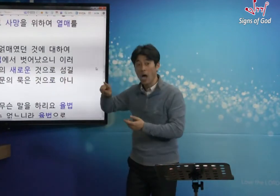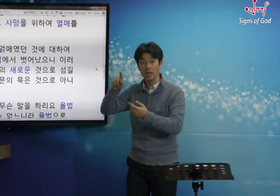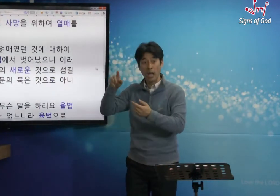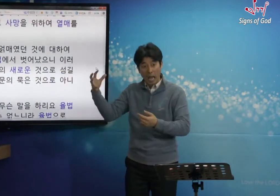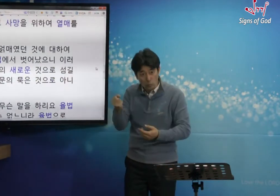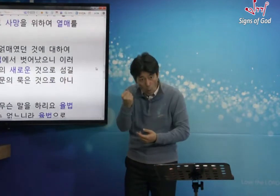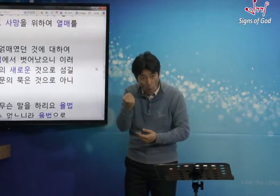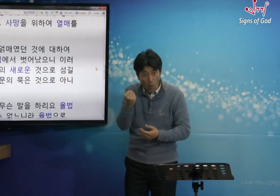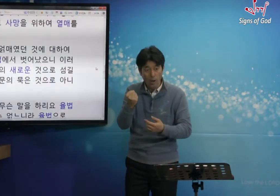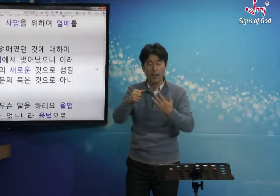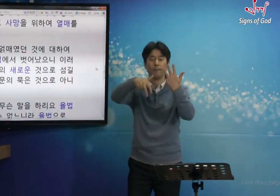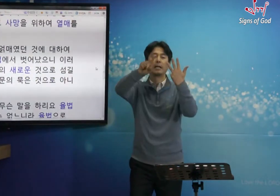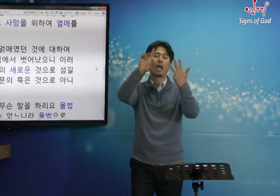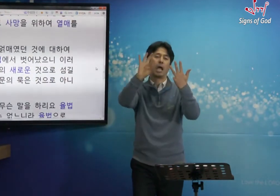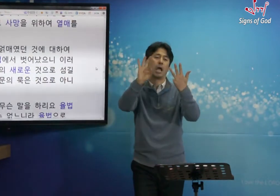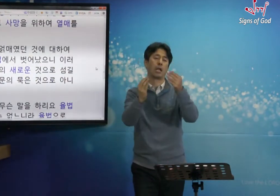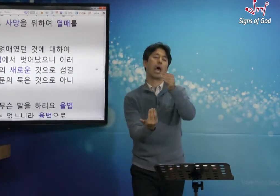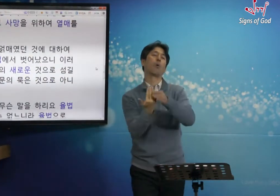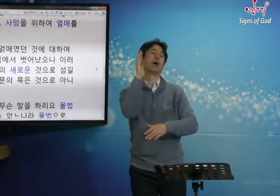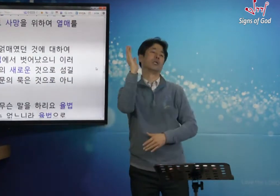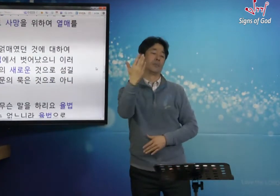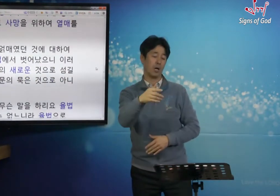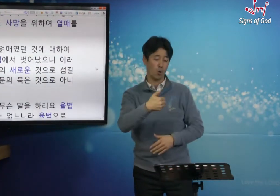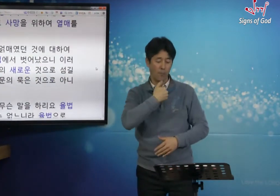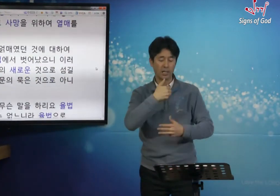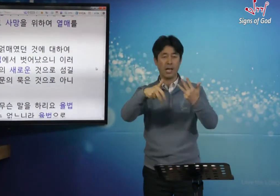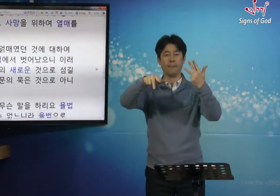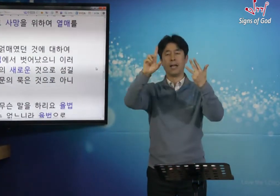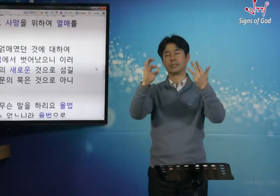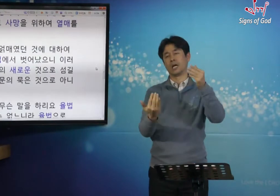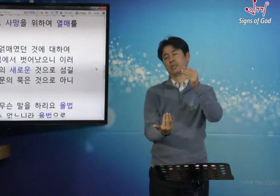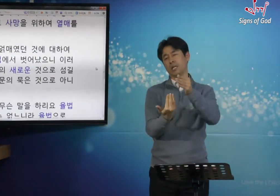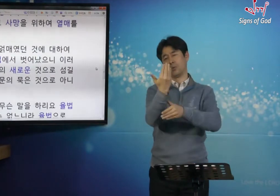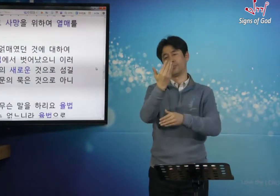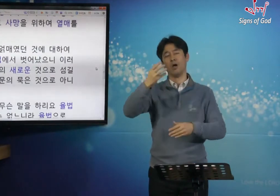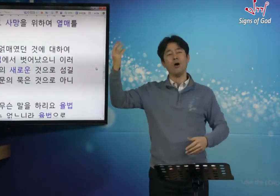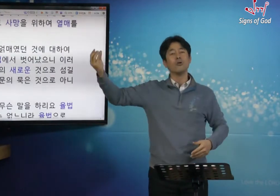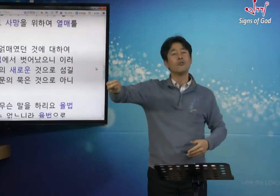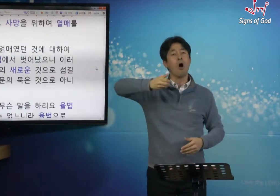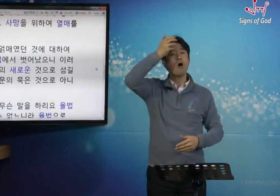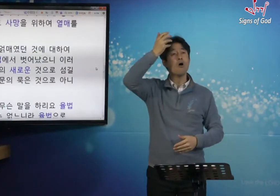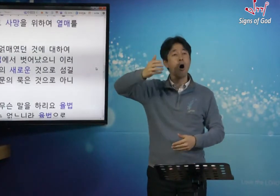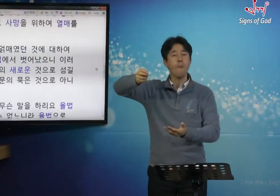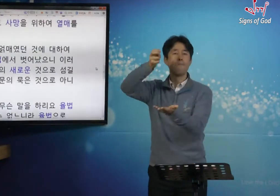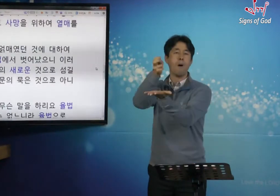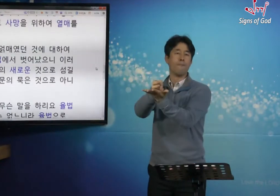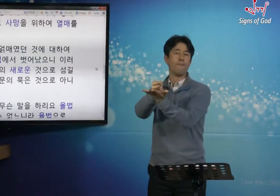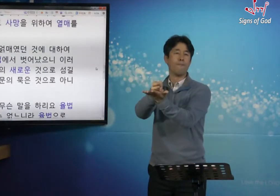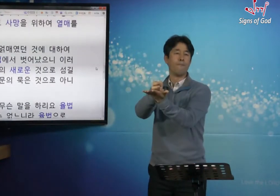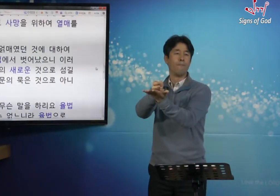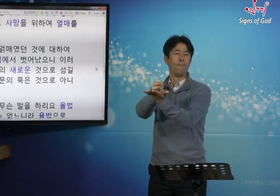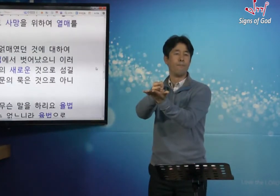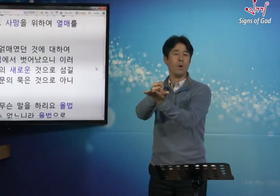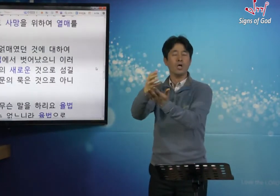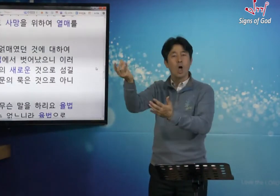새로운 것으로 섬길 것이다 라고 기록되어 있는 것은 8장에 나와 있습니다.